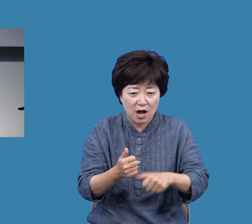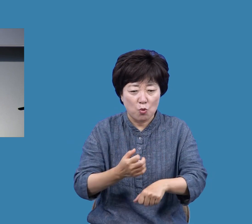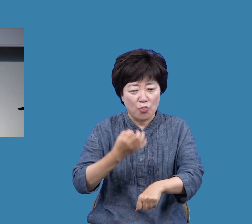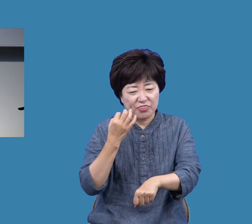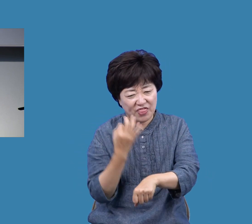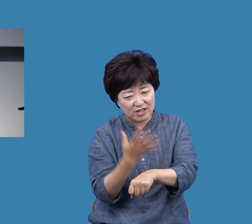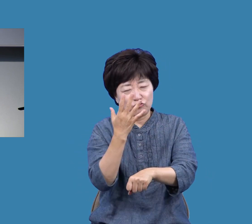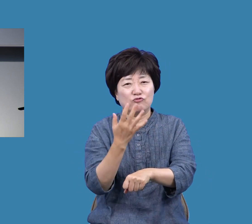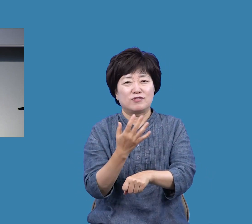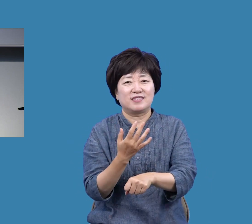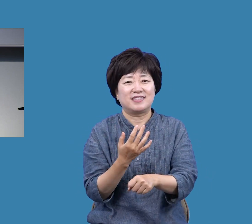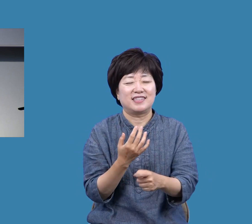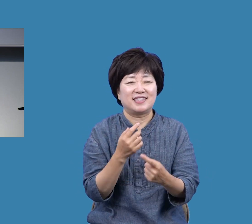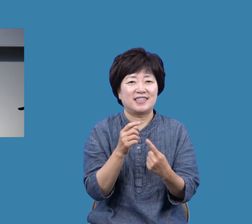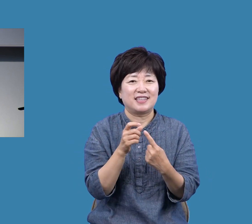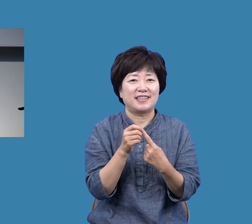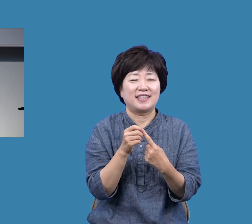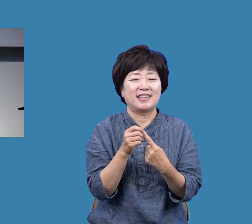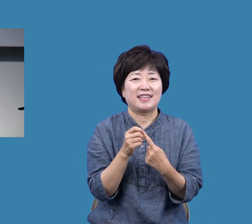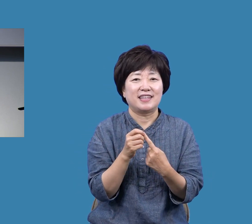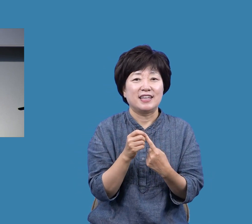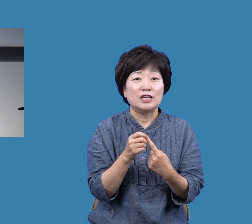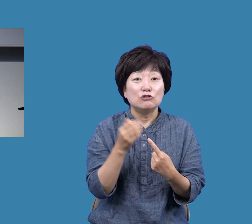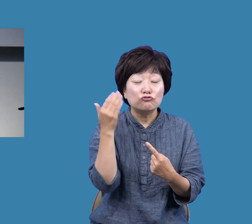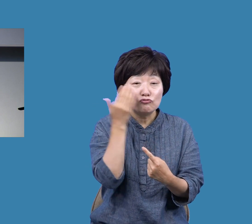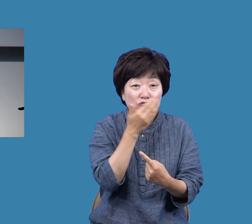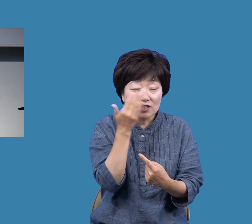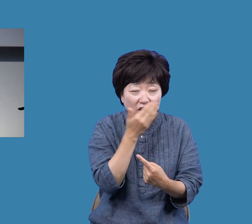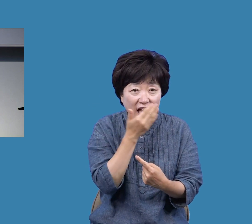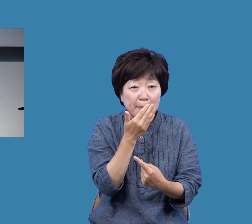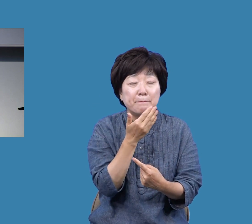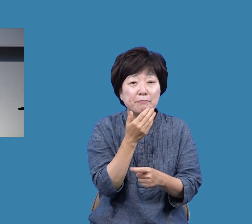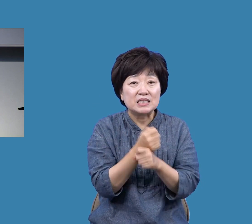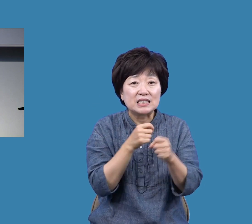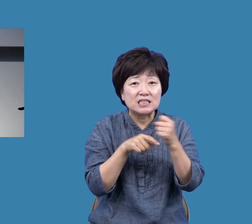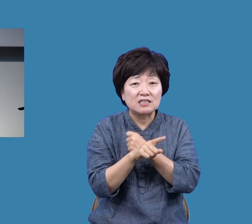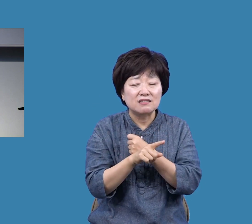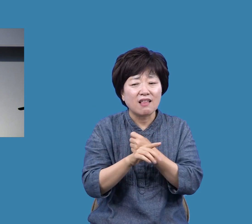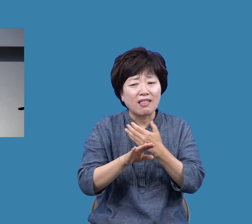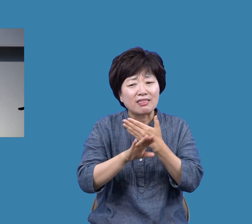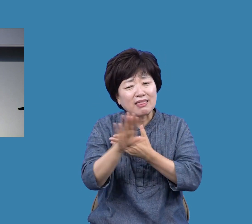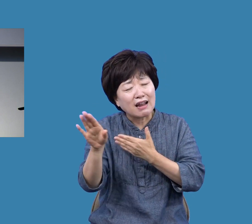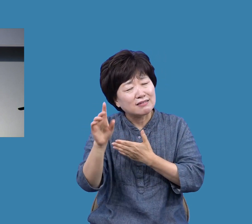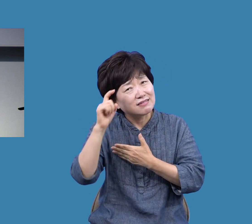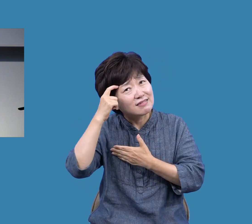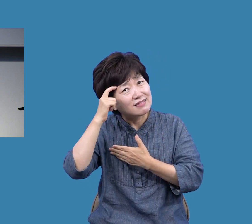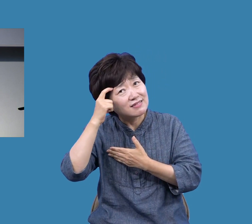거예요. 그래서 이 순전함이라고 하는 것은 다른 의도가 없는 거예요.